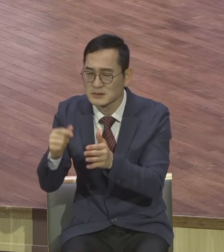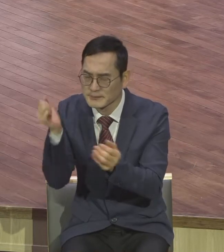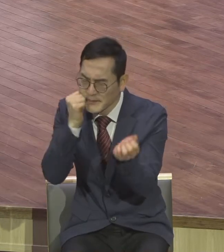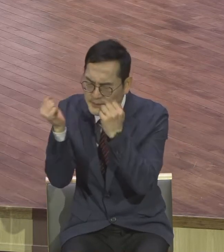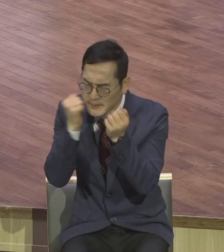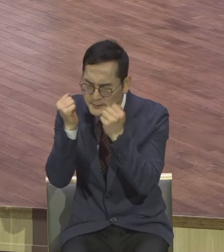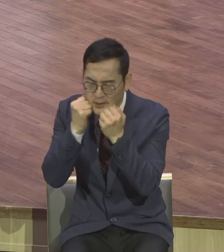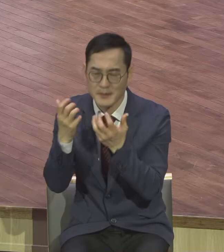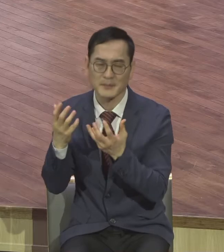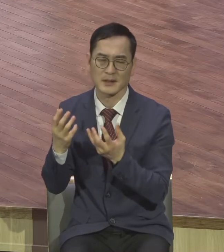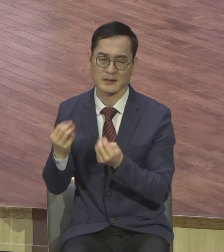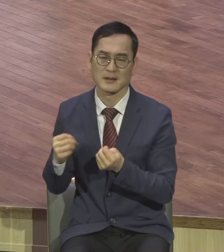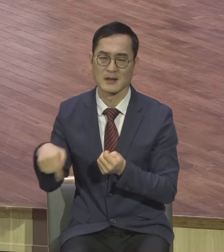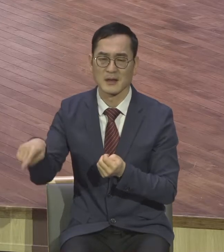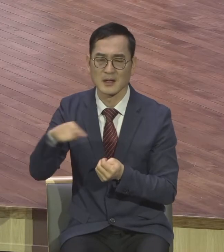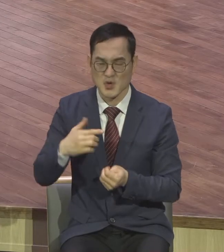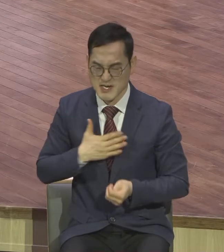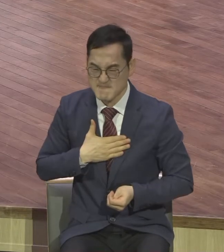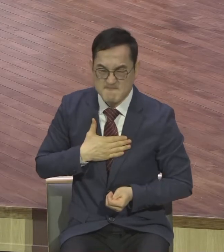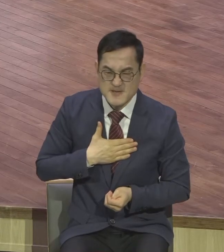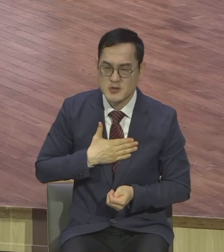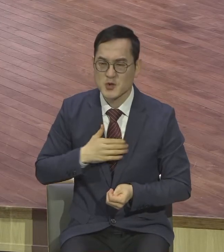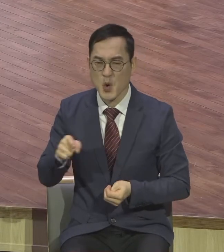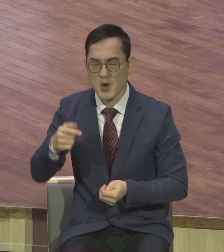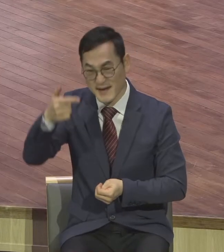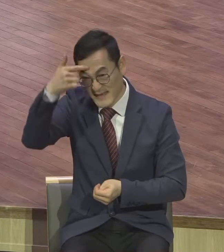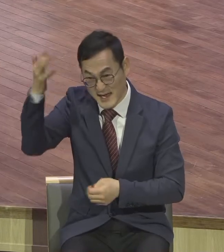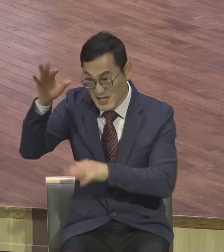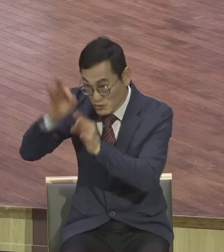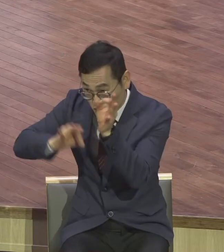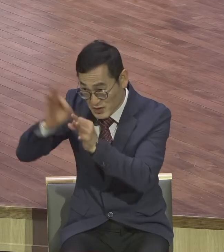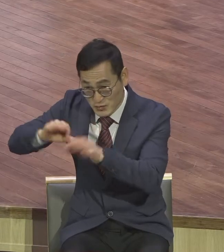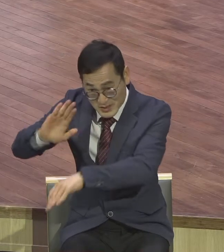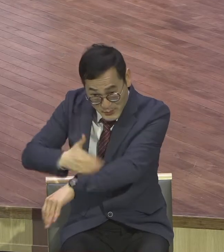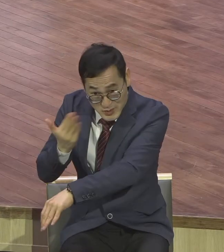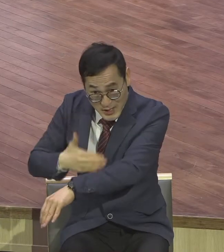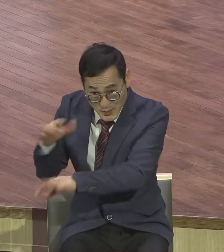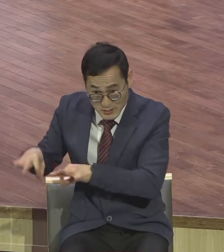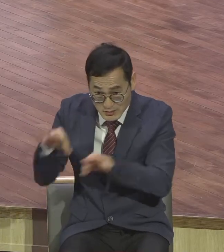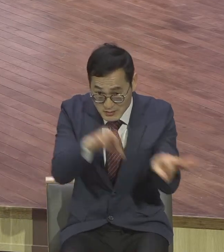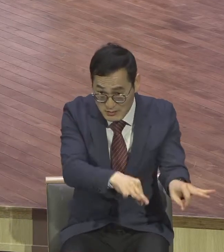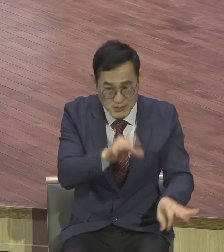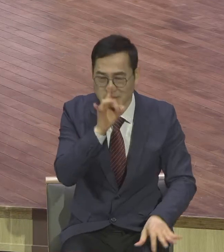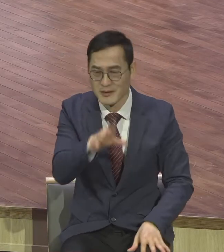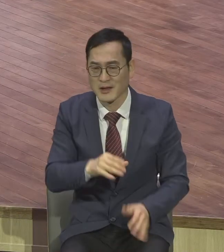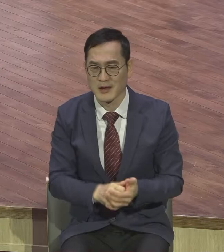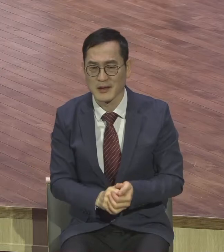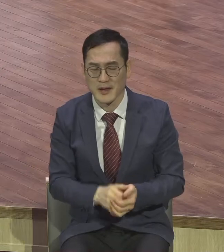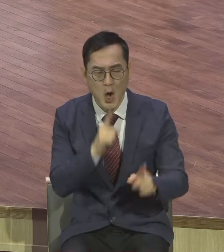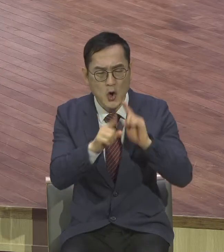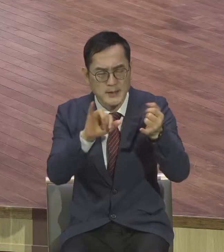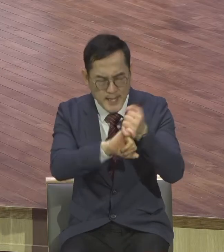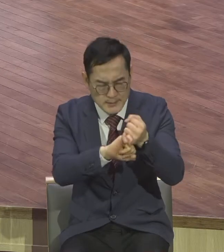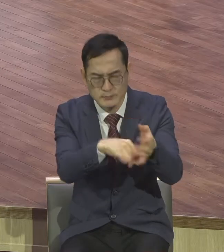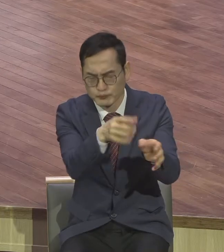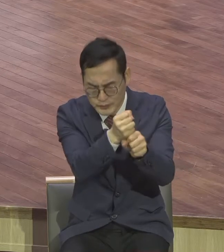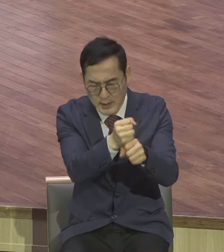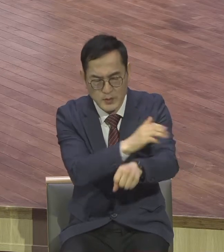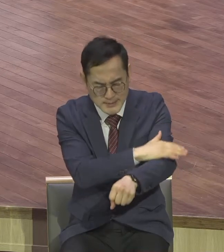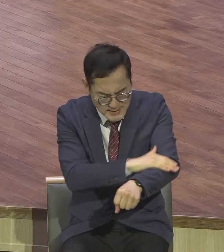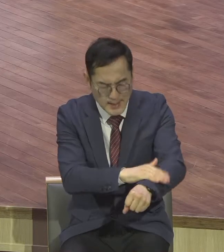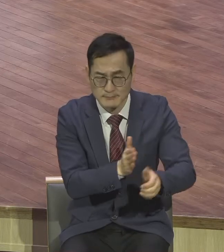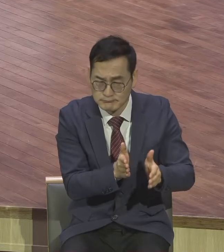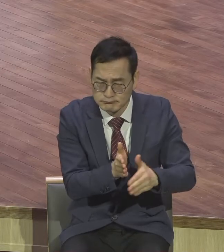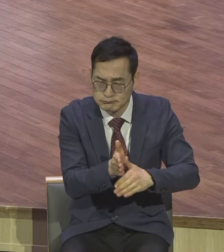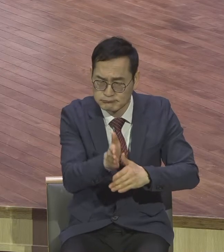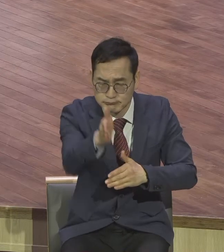살아왔지만 우리 자녀들은 기분 감정이 아니라 언약 중심으로 흐르도록 언약 속에 살아가도록 모든 언약 중심으로